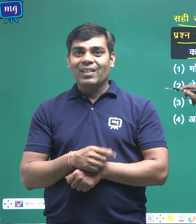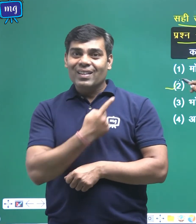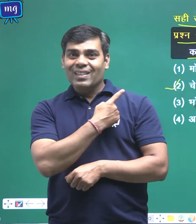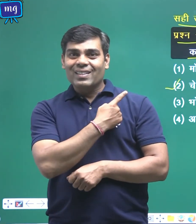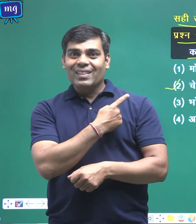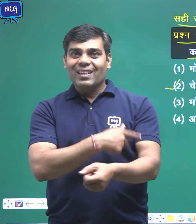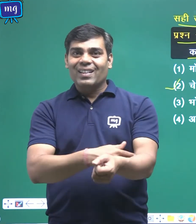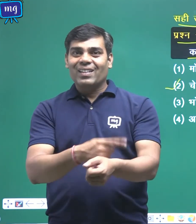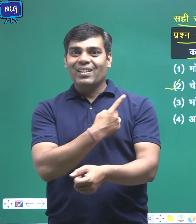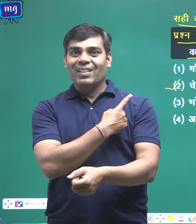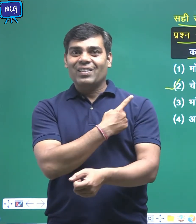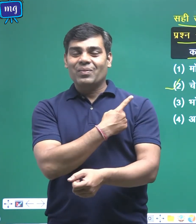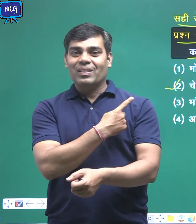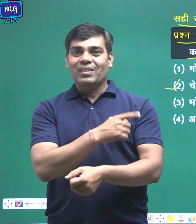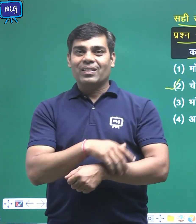चेतक।